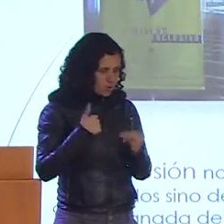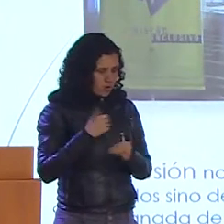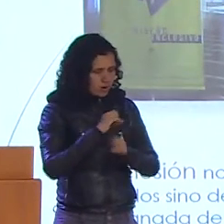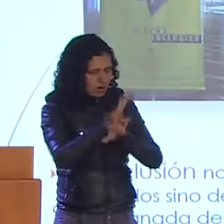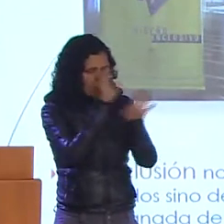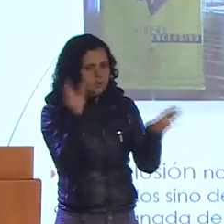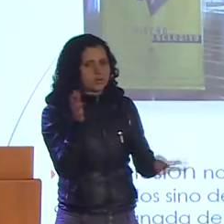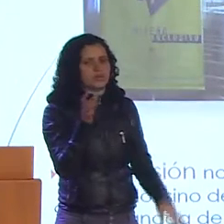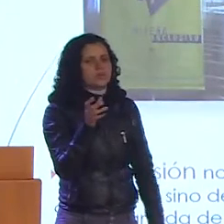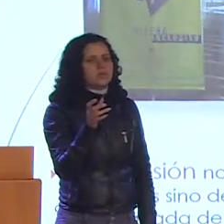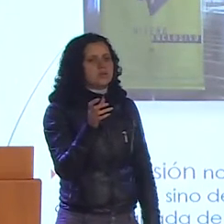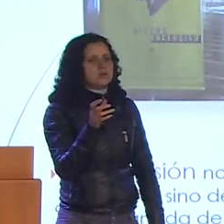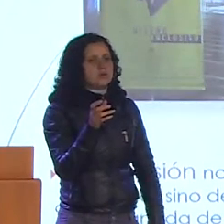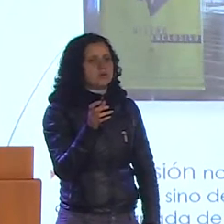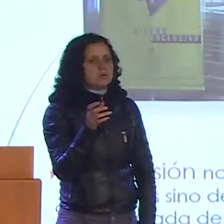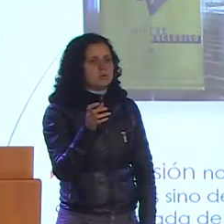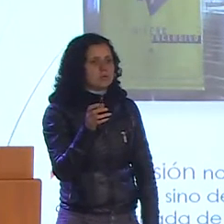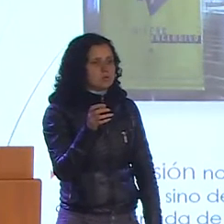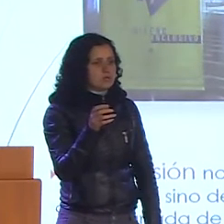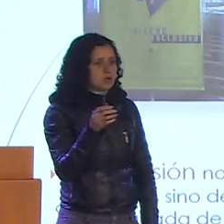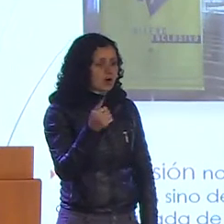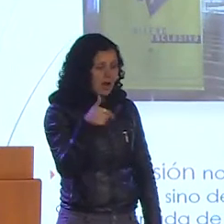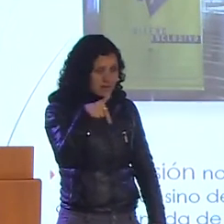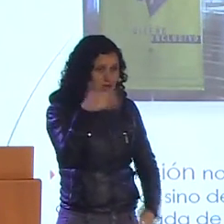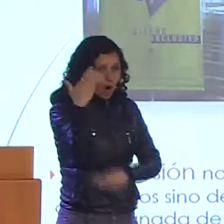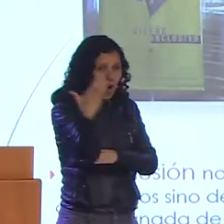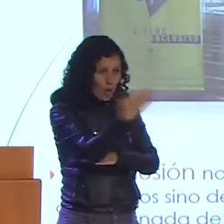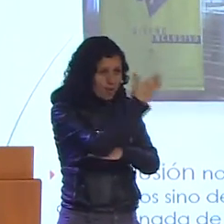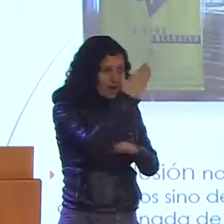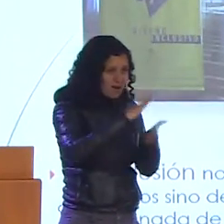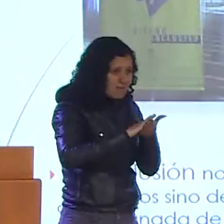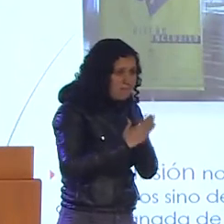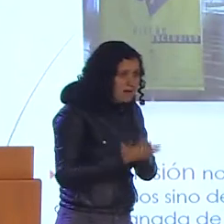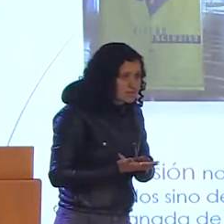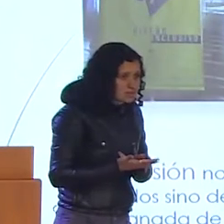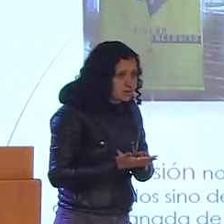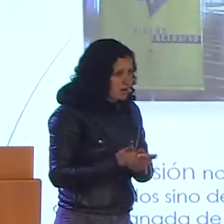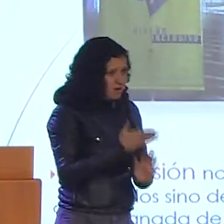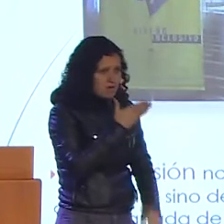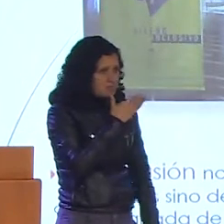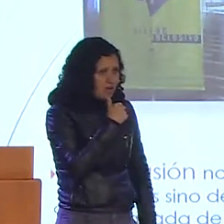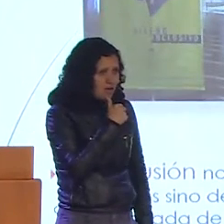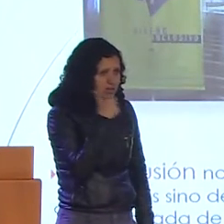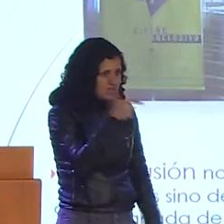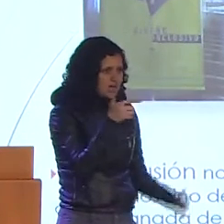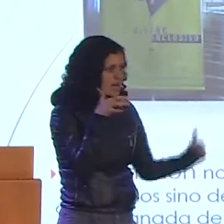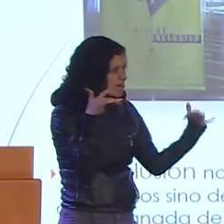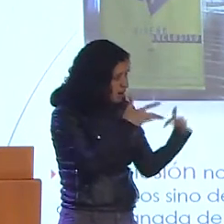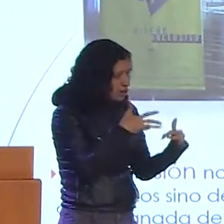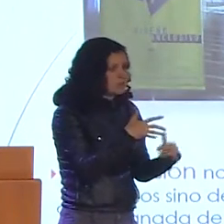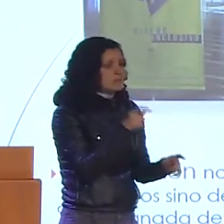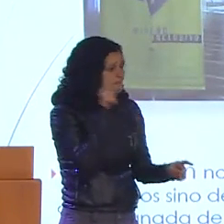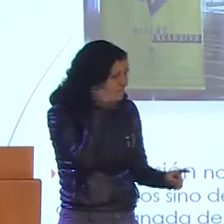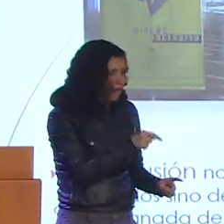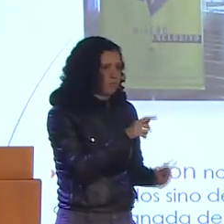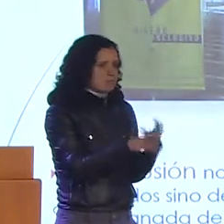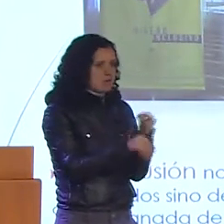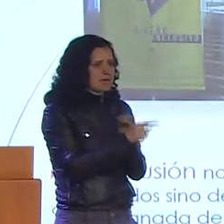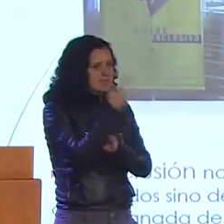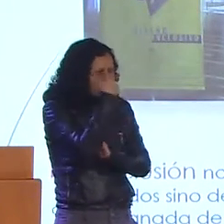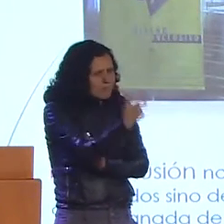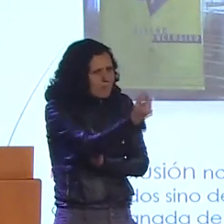supuesto, no conocemos una Colombia en paz. Hablar del conflicto, tener memoria del conflicto, es